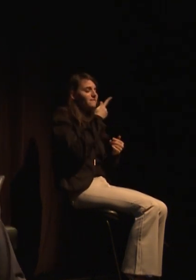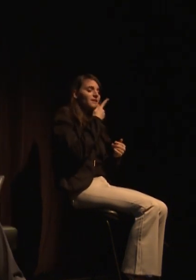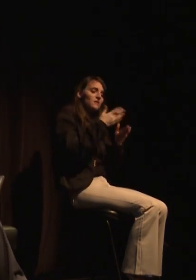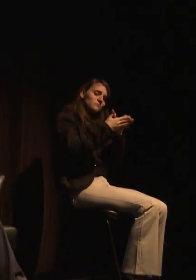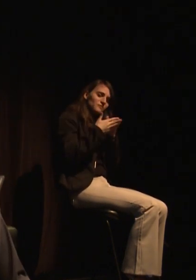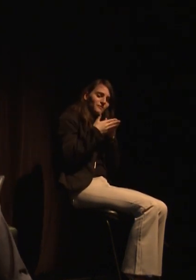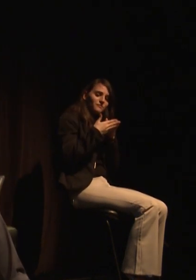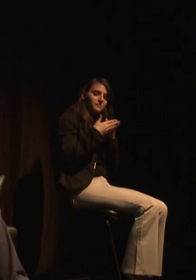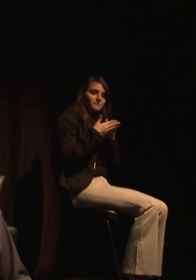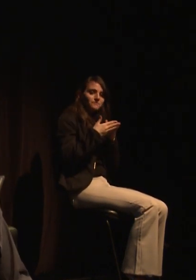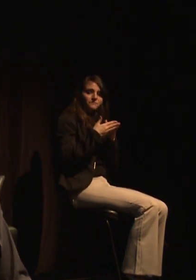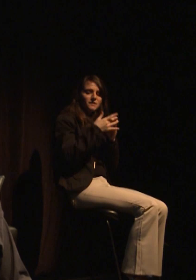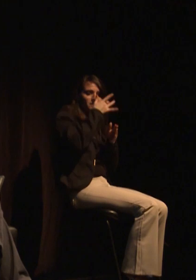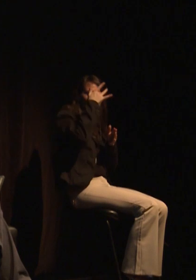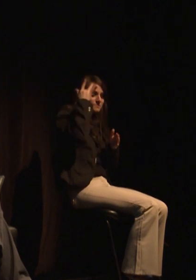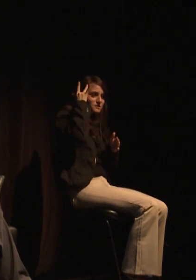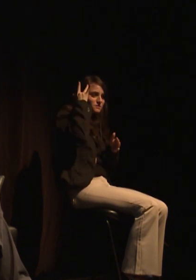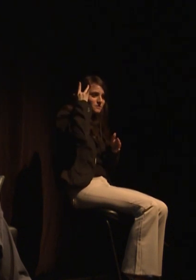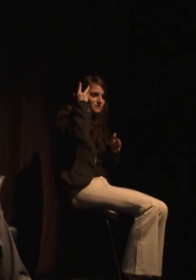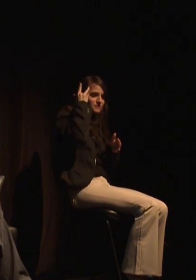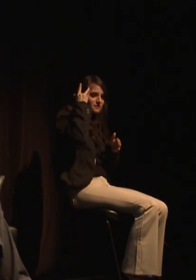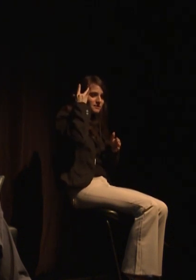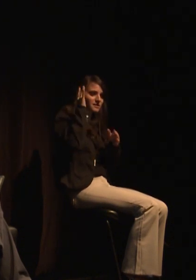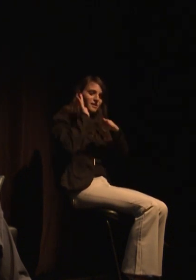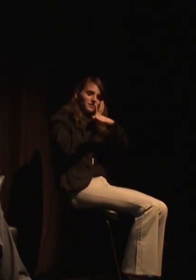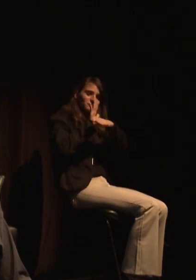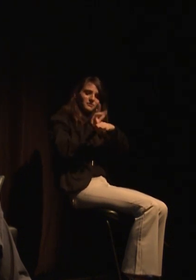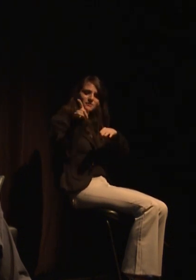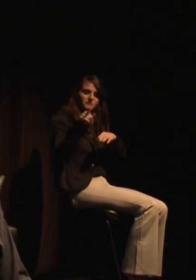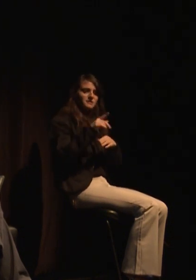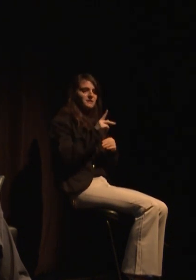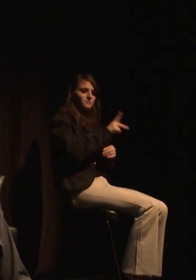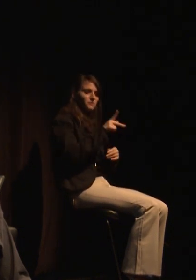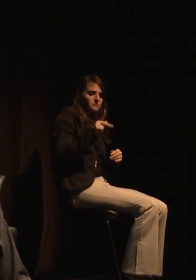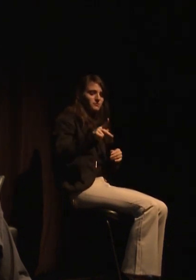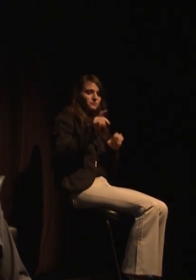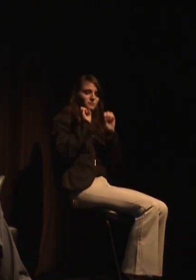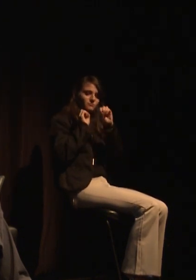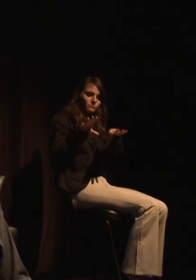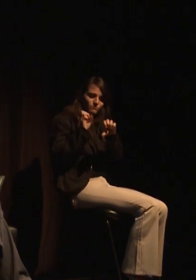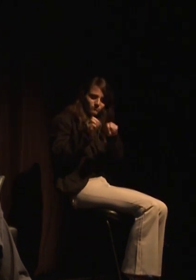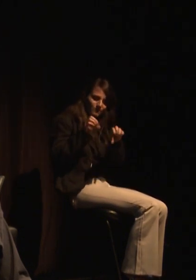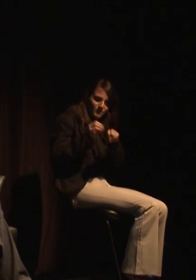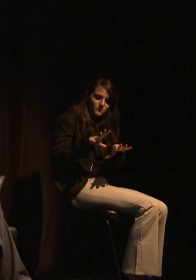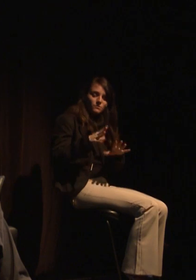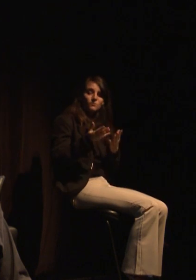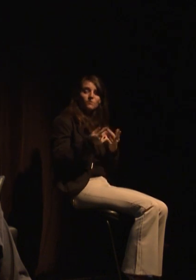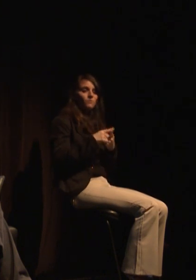nós, das pessoas que te formaram, de certa forma, né? Dos professores,